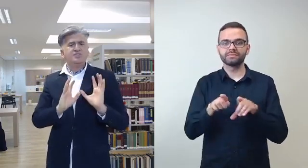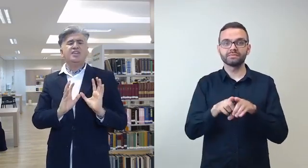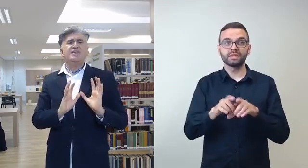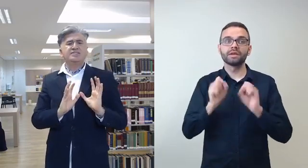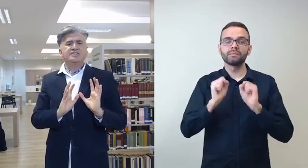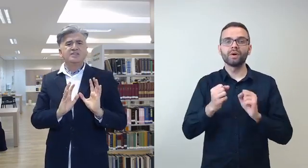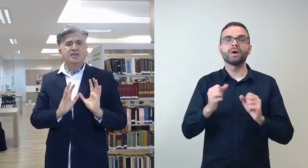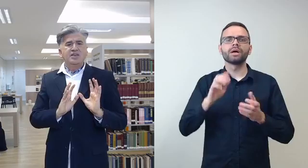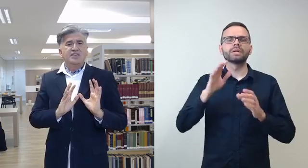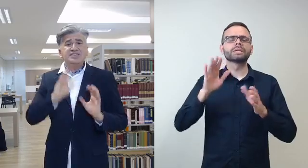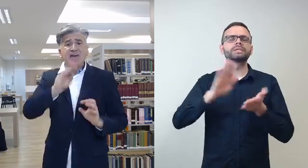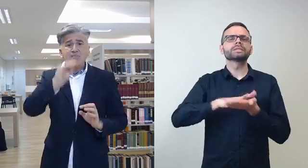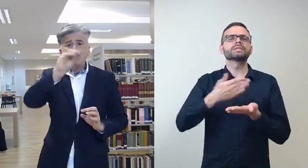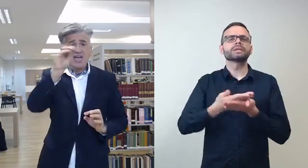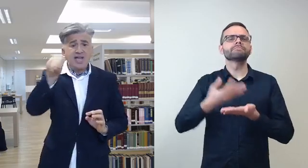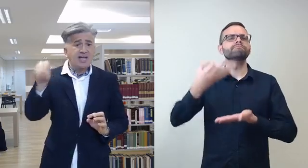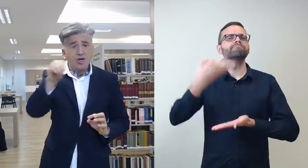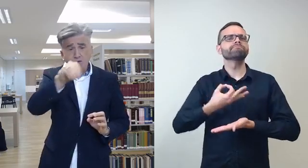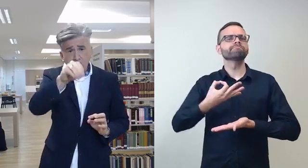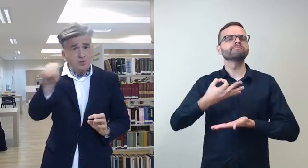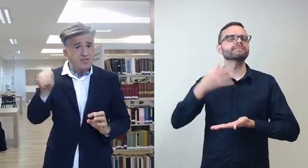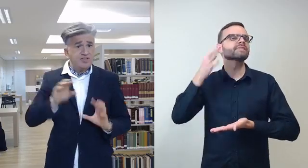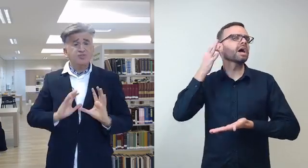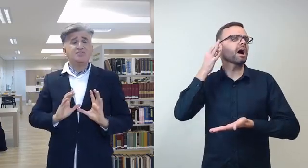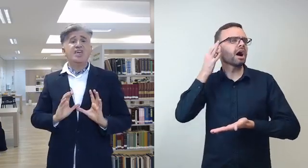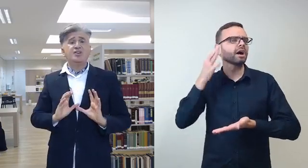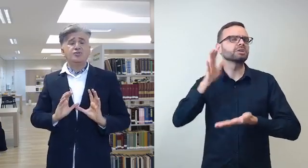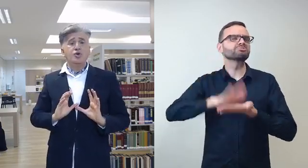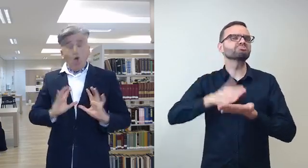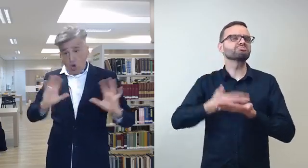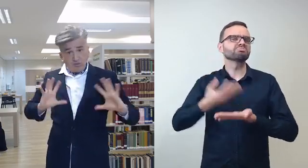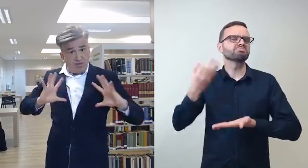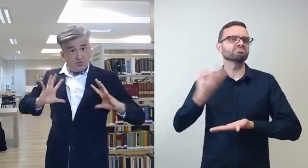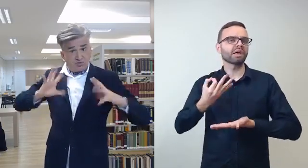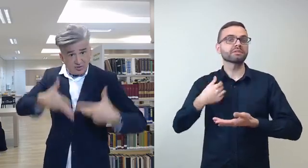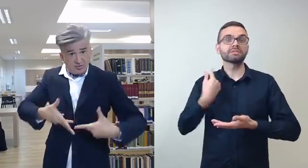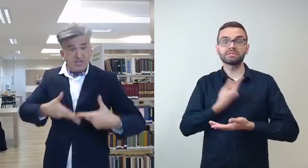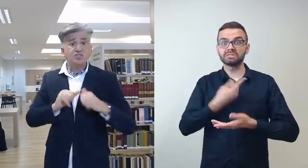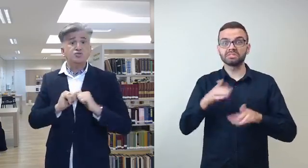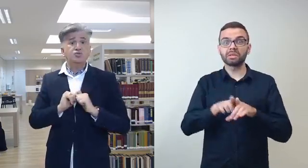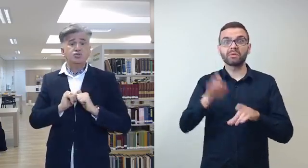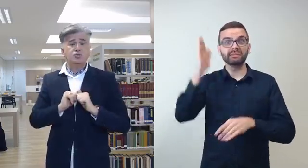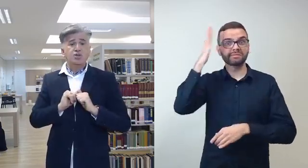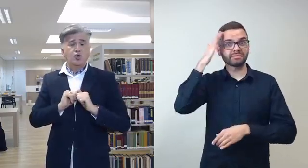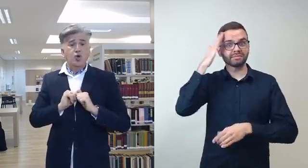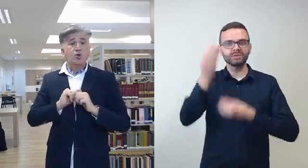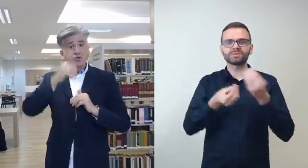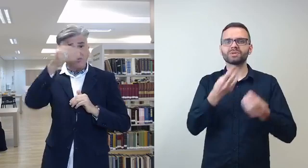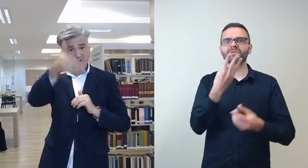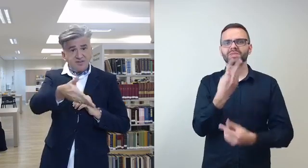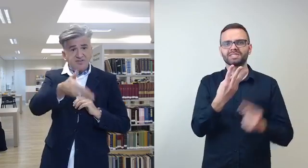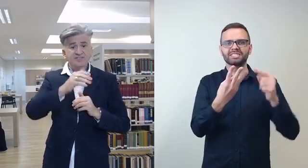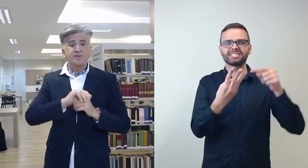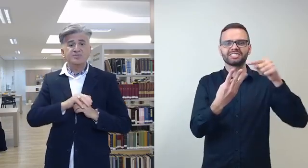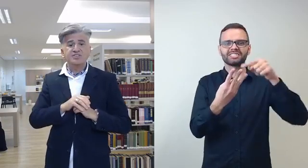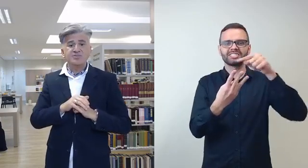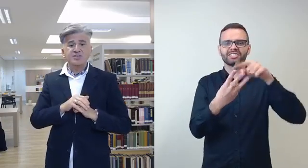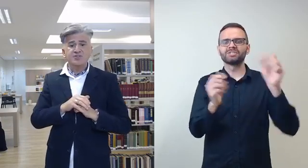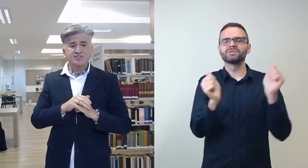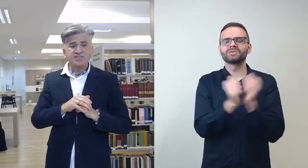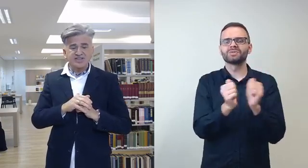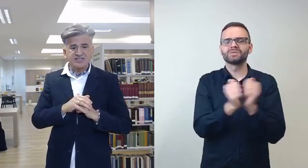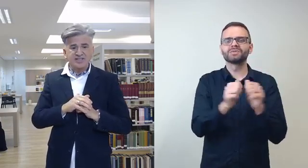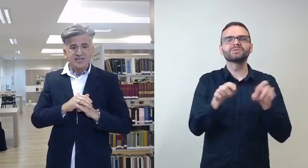dos três, e sabe usar cada um no contexto certo, ou sabe usar os três juntos, como eu dou vários exemplos nas